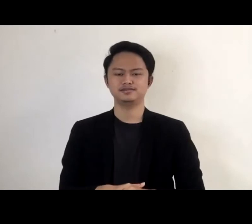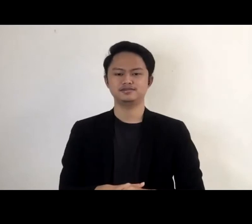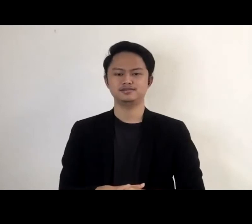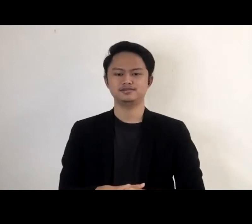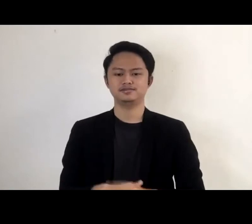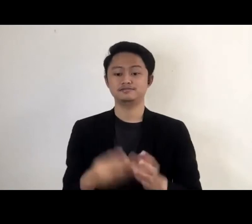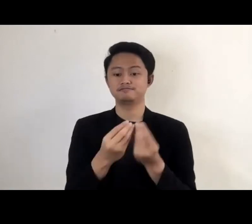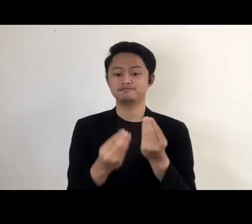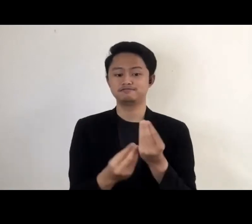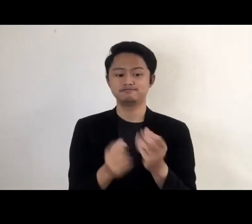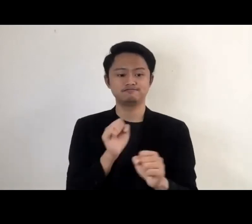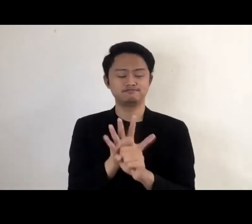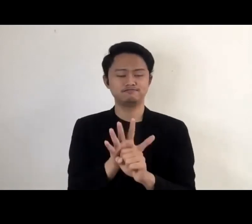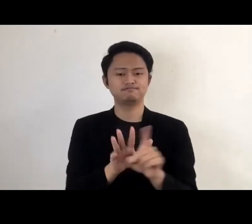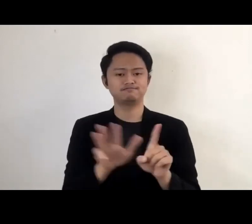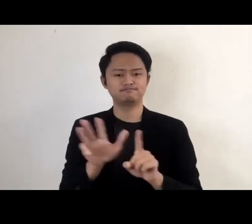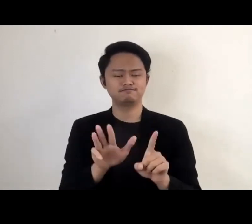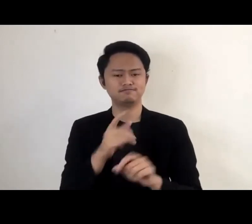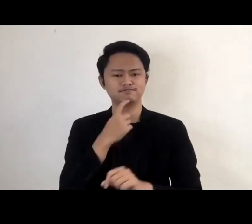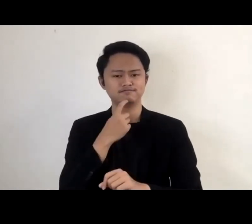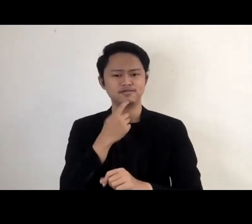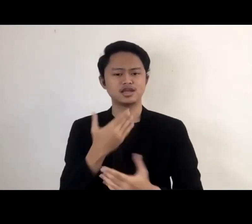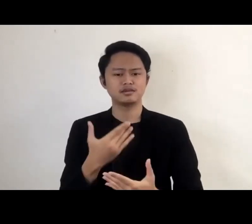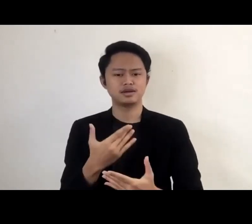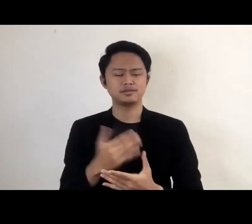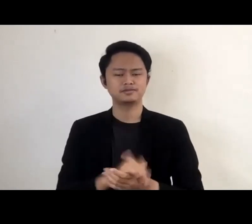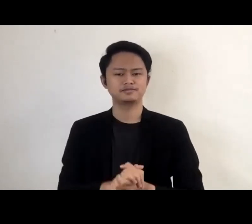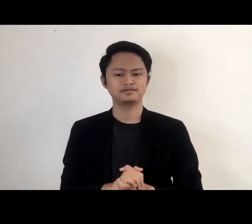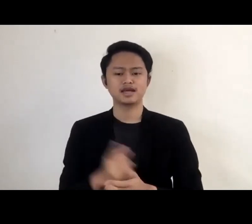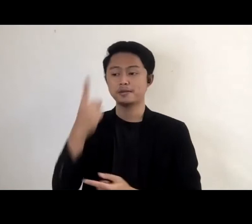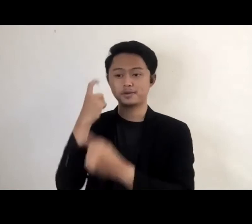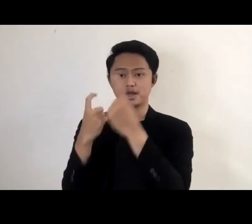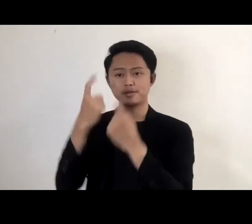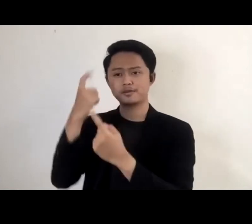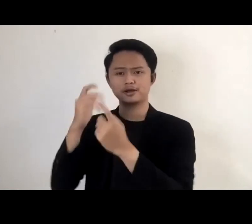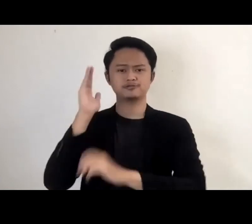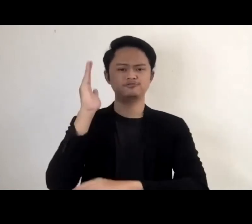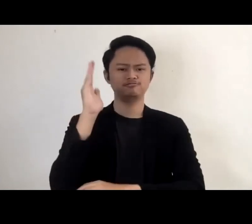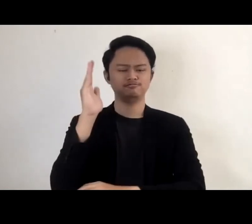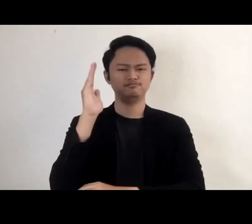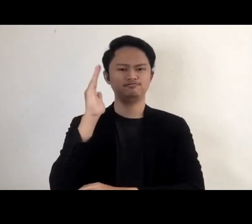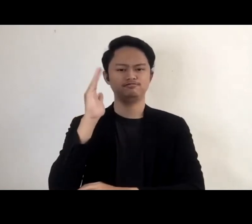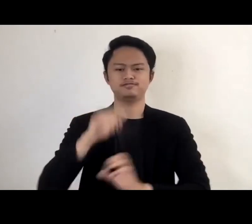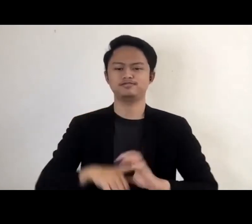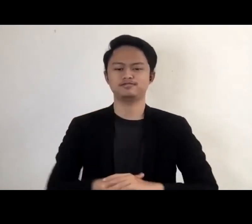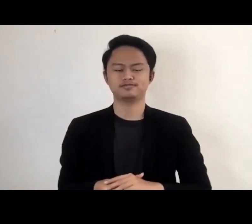COVID-19 terkait dengan pertanyaan-pertanyaan pemaparan yang saya akan